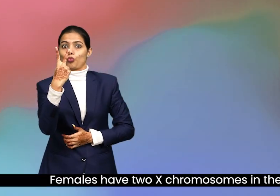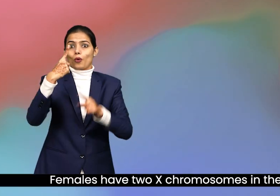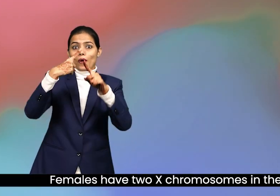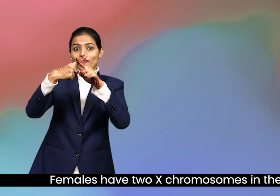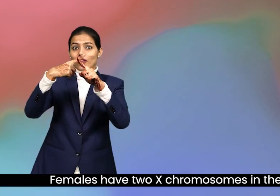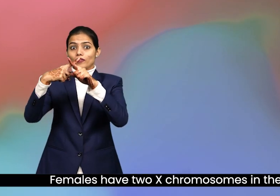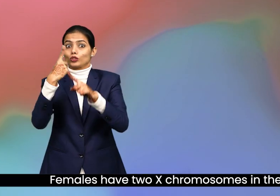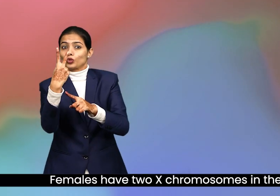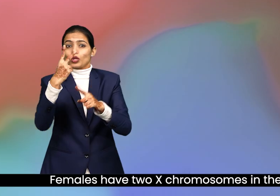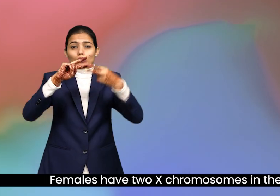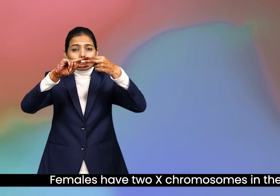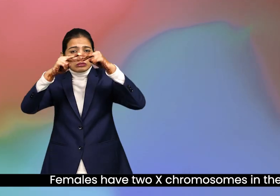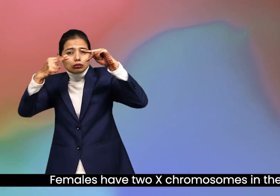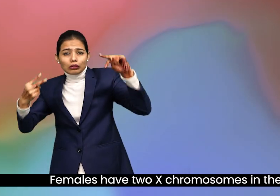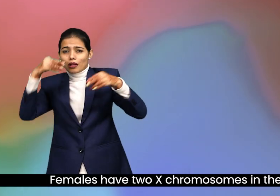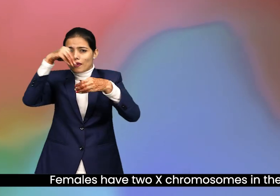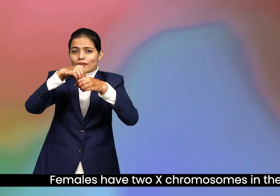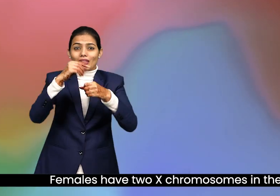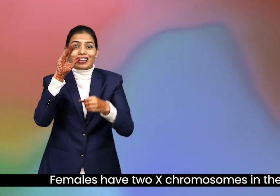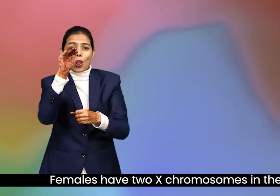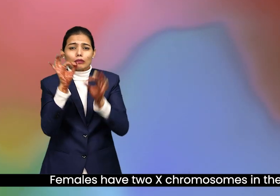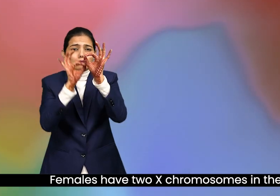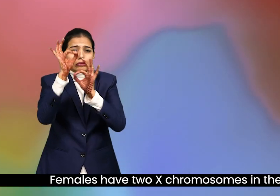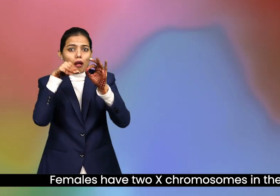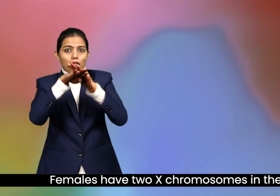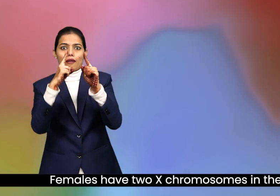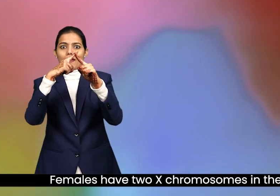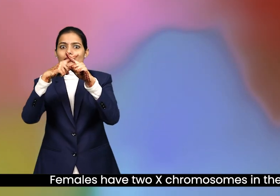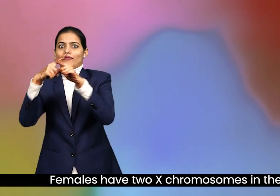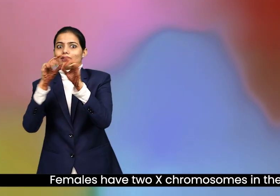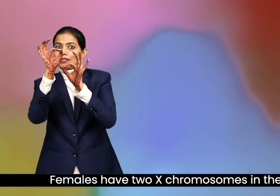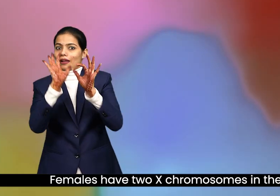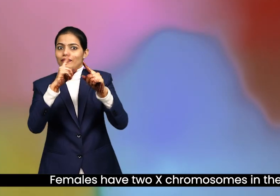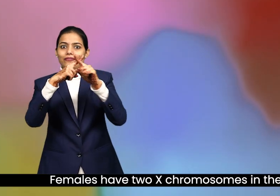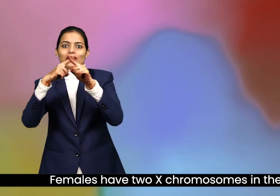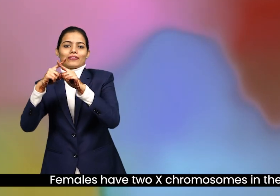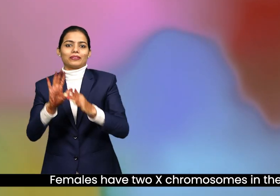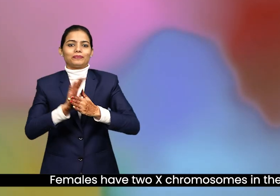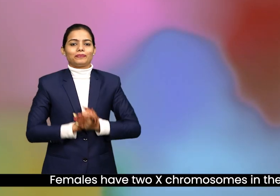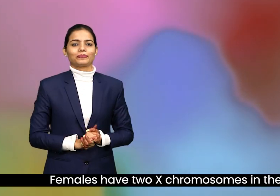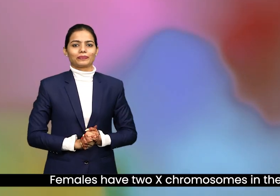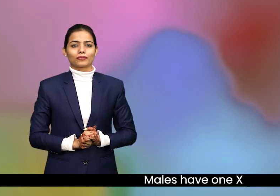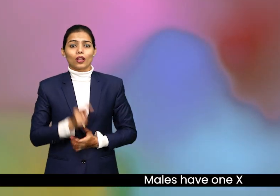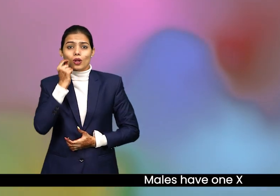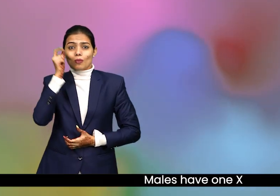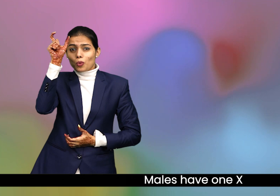chromosomes அதாவது in their cells. இரண்டு XX. X நிறப்புரிகள் உள்ளன. Males have ஆண்களின் one X